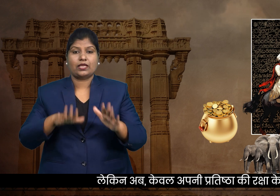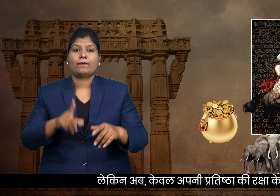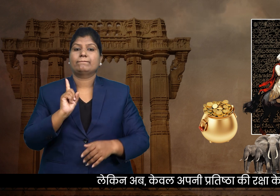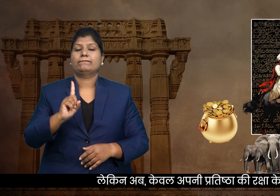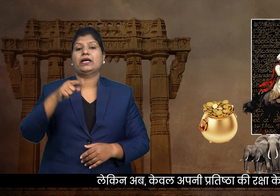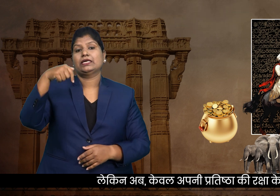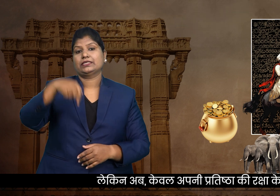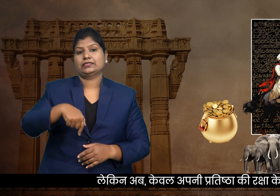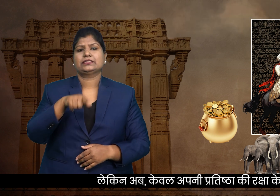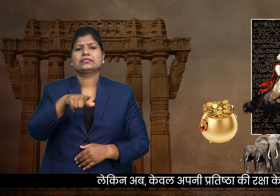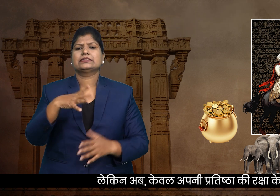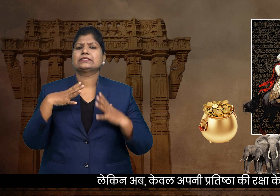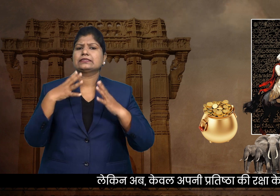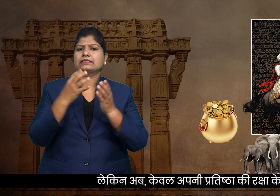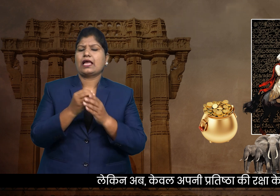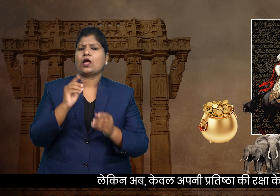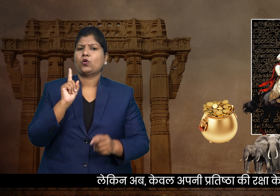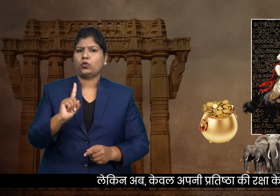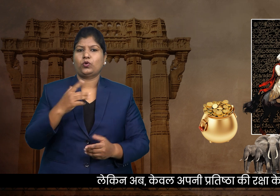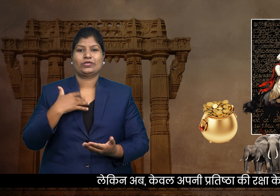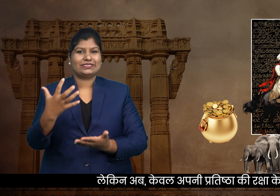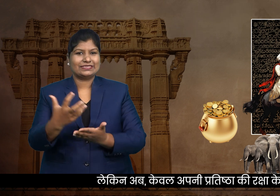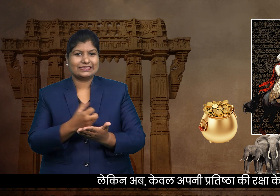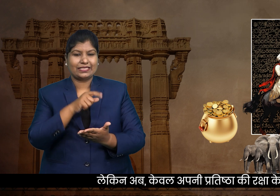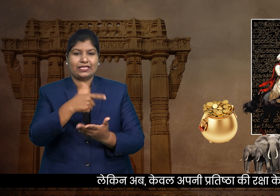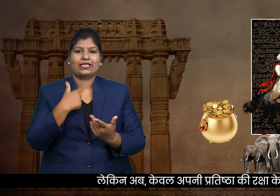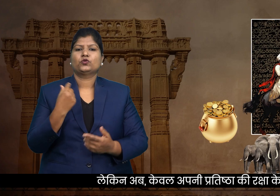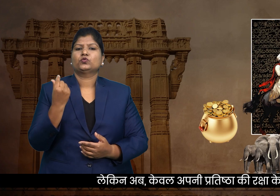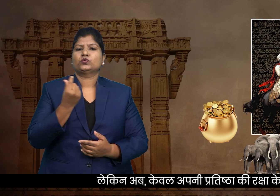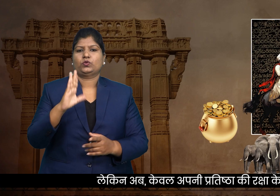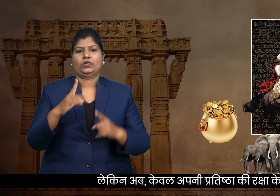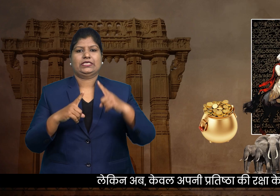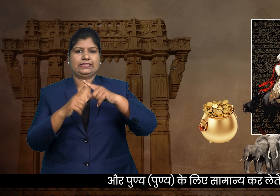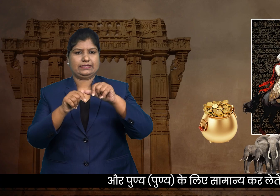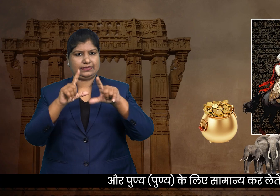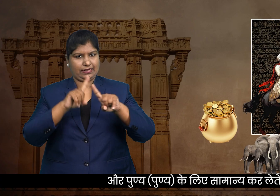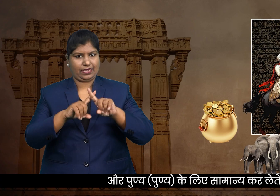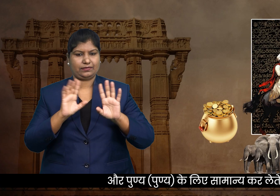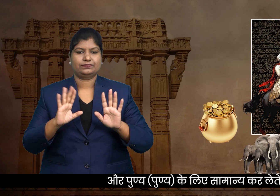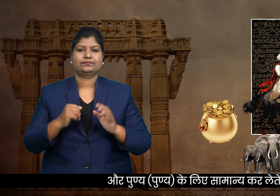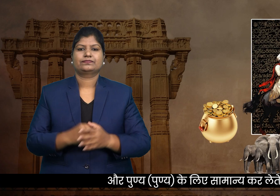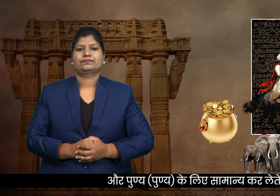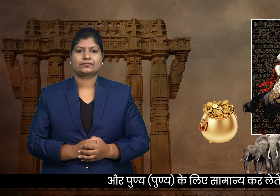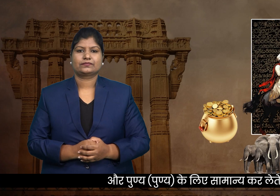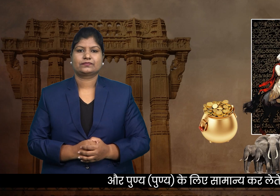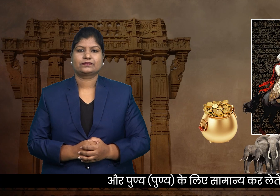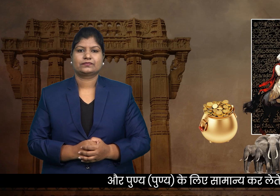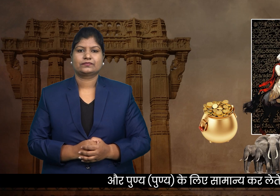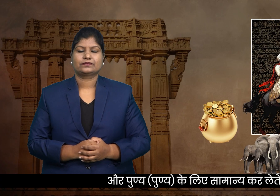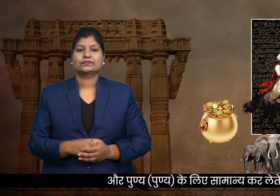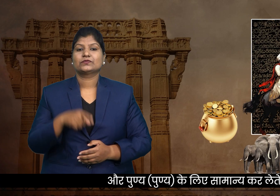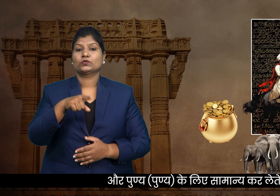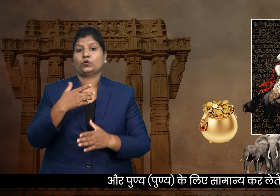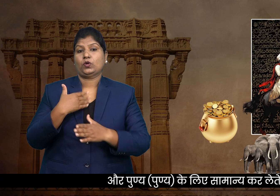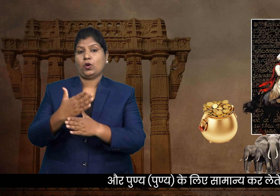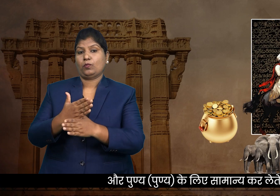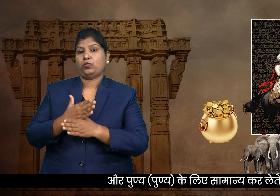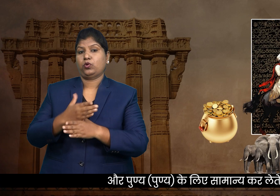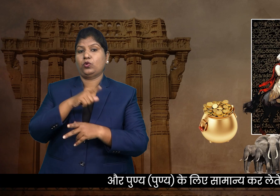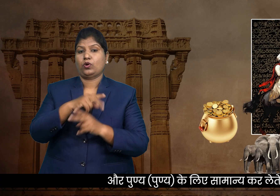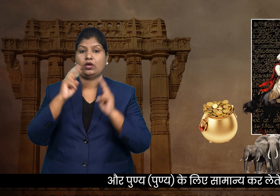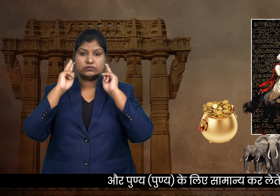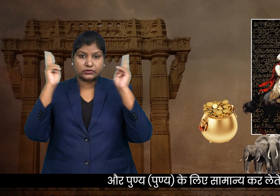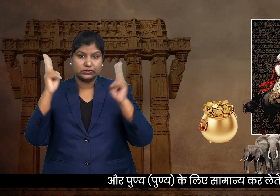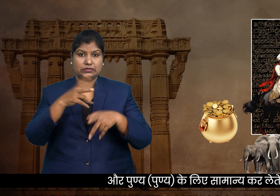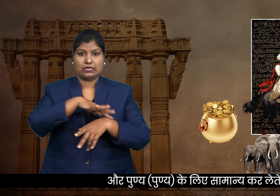लेकिन अब केवल अपनी प्रतिष्ठा की रक्षा के लिए और पुण्य के लिए सामान्य कर लेते